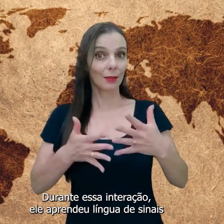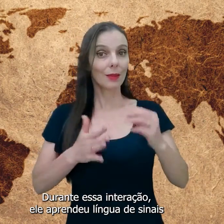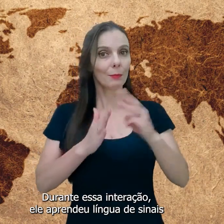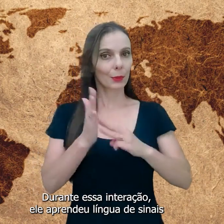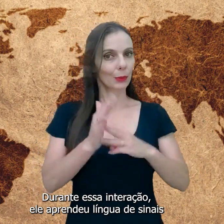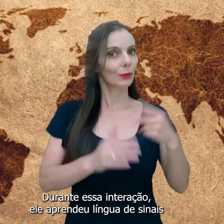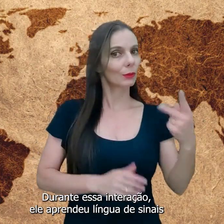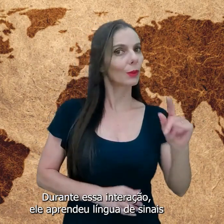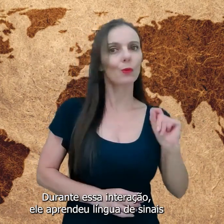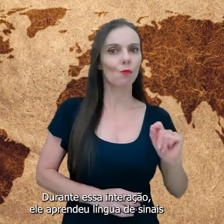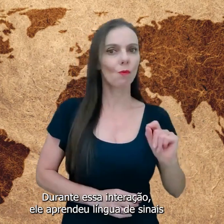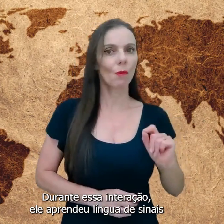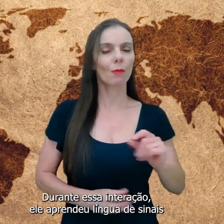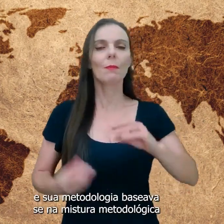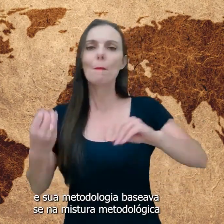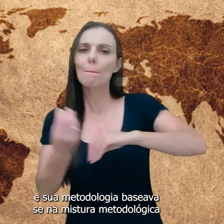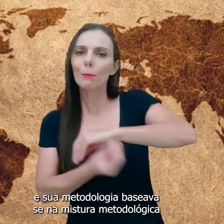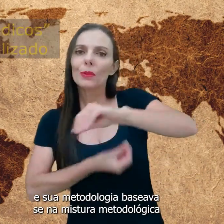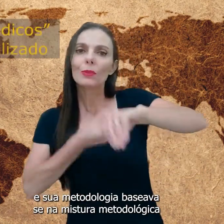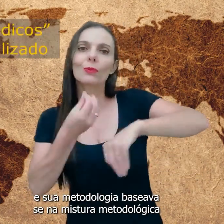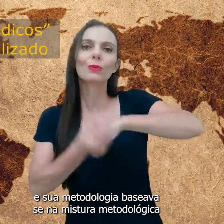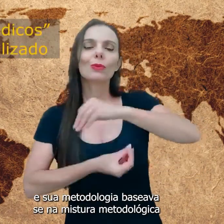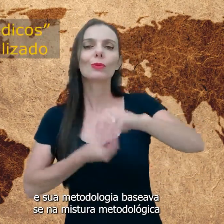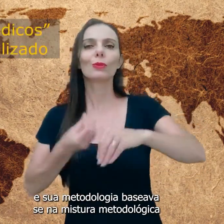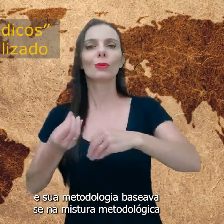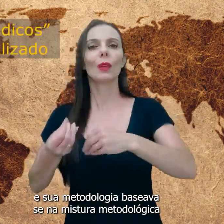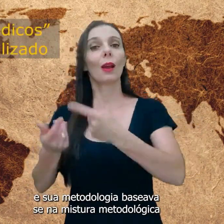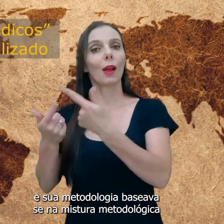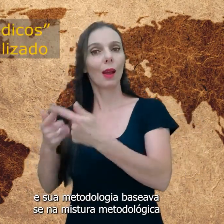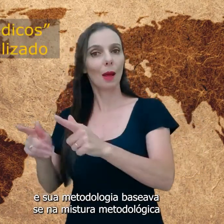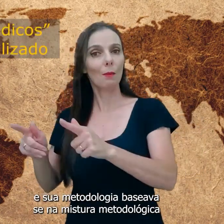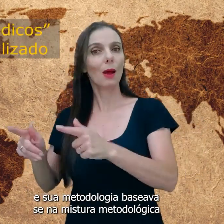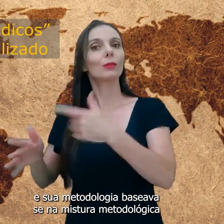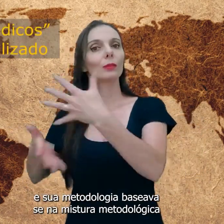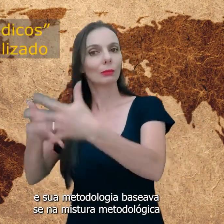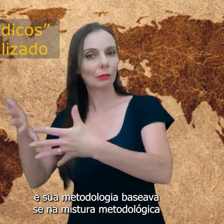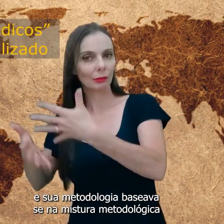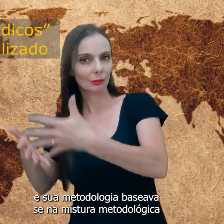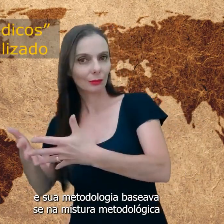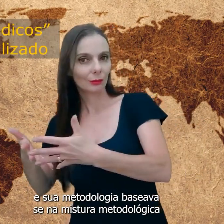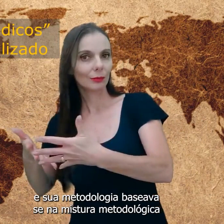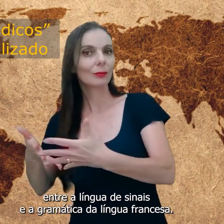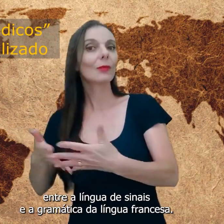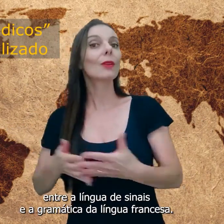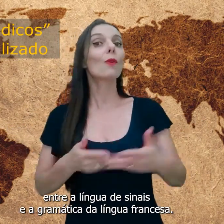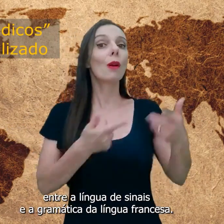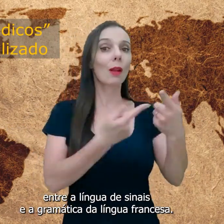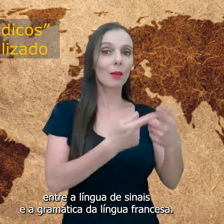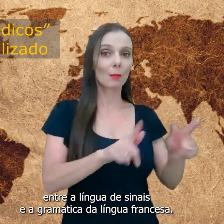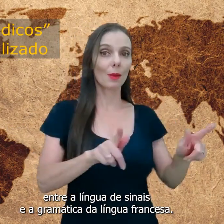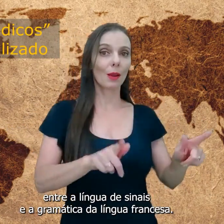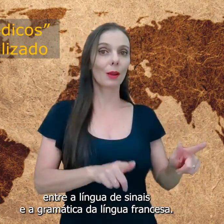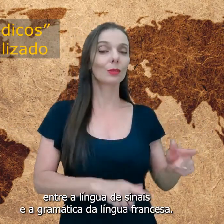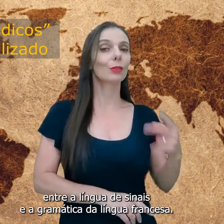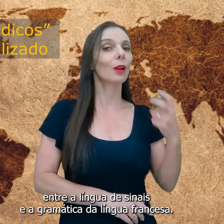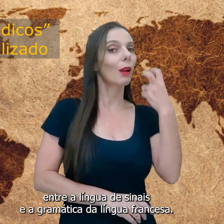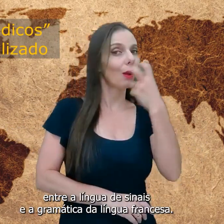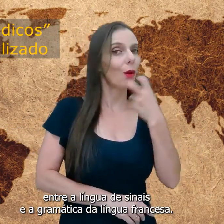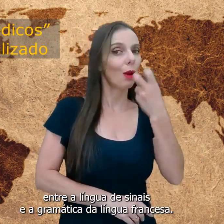de sinais e sua metodologia baseava-se na mistura metodológica entre a língua de sinais e a gramática